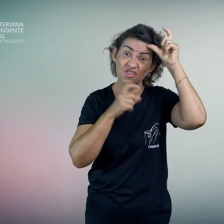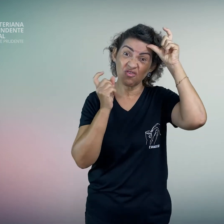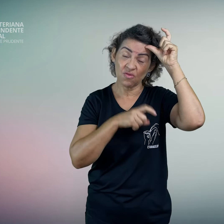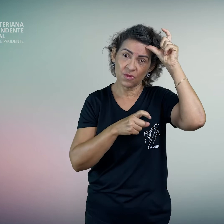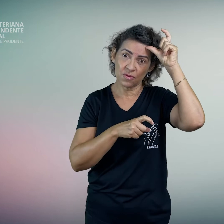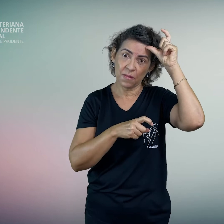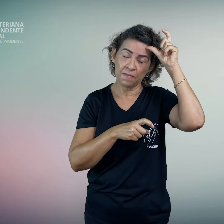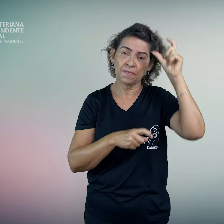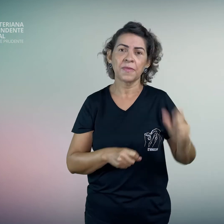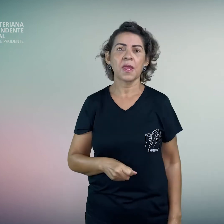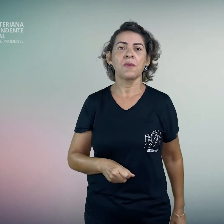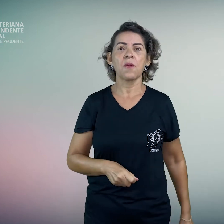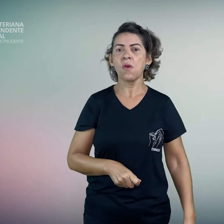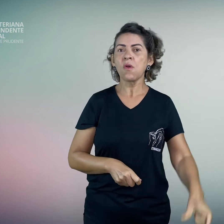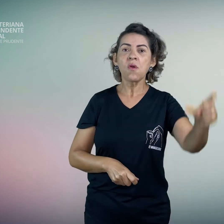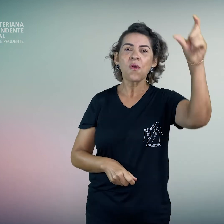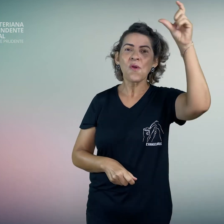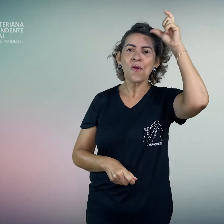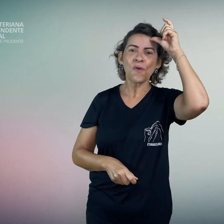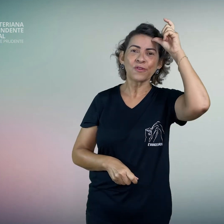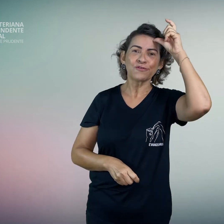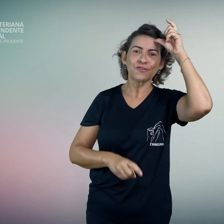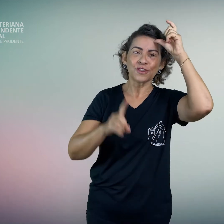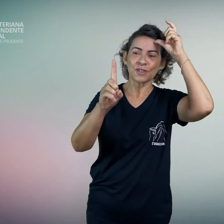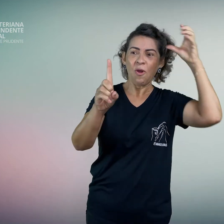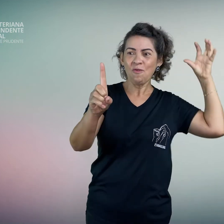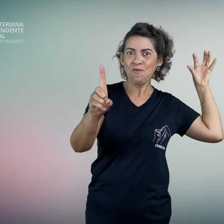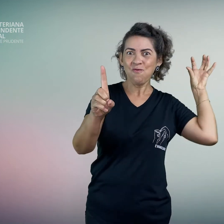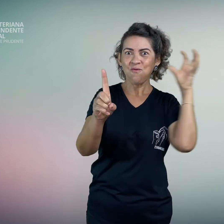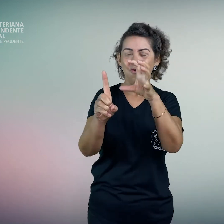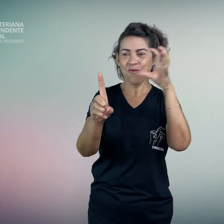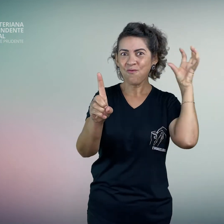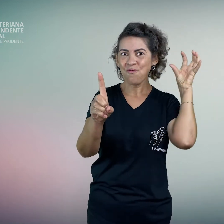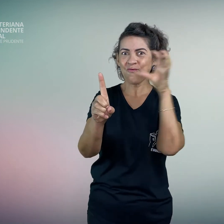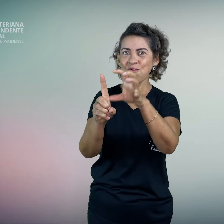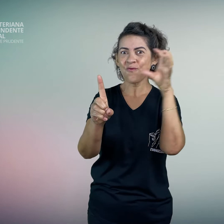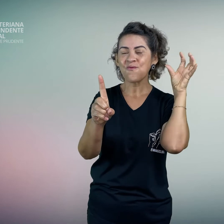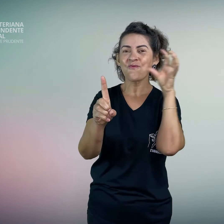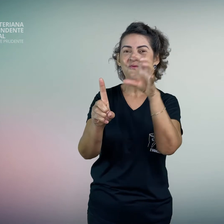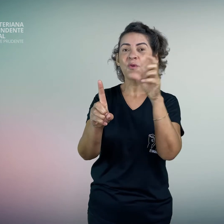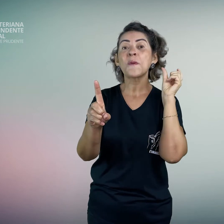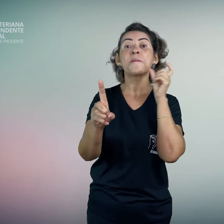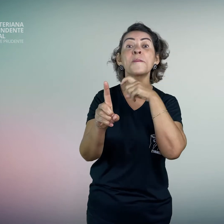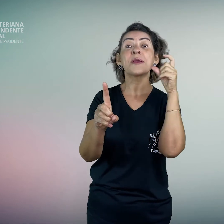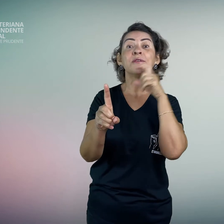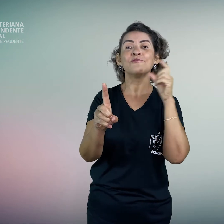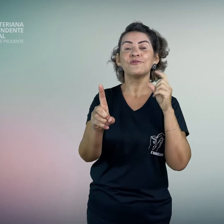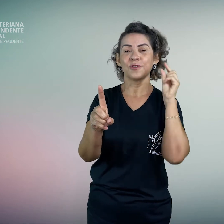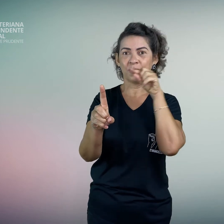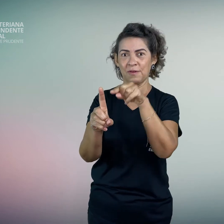O diabo quer que você acredite nestas palavras, mas Deus deseja